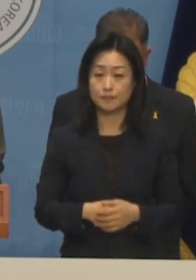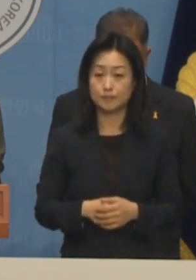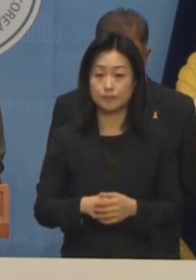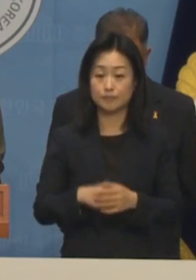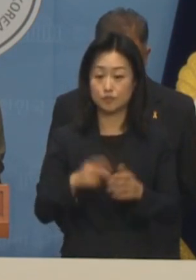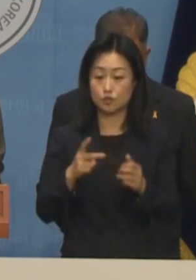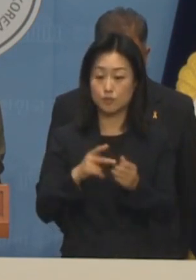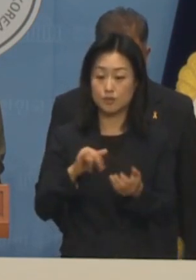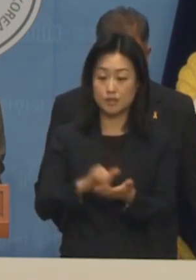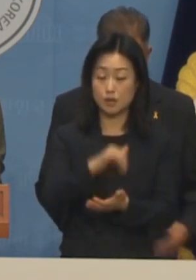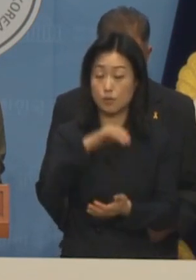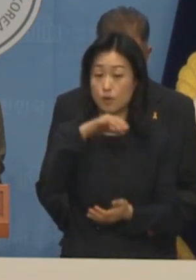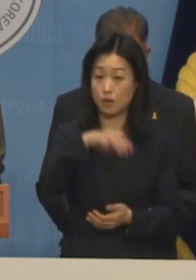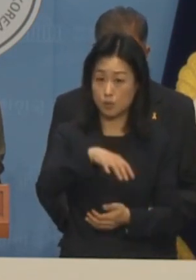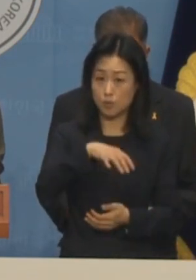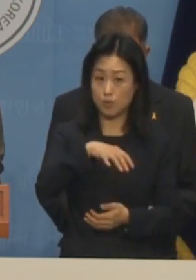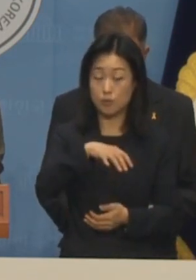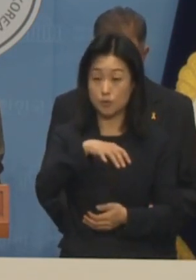제2공항과 같은